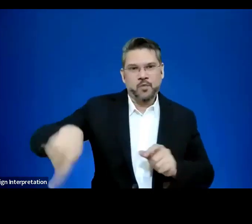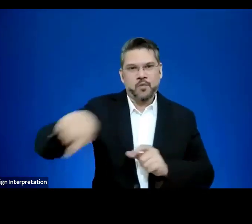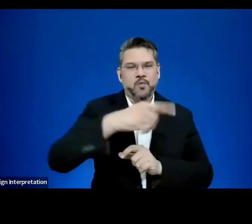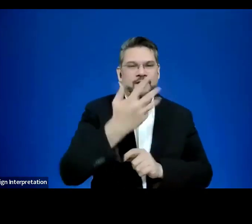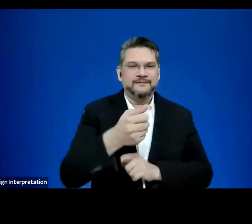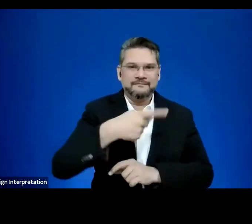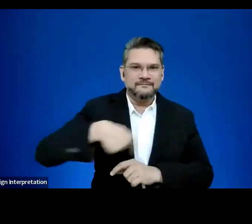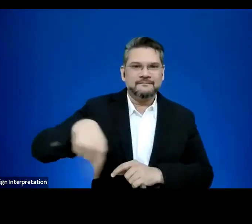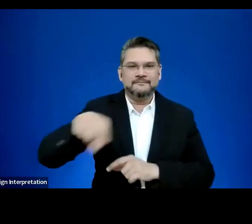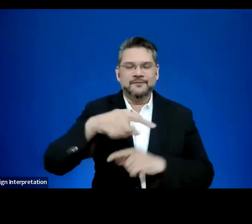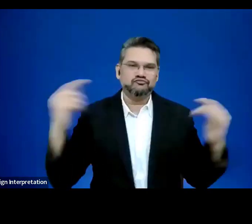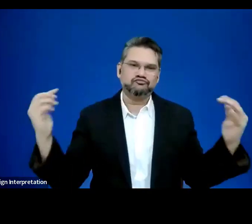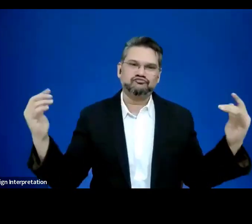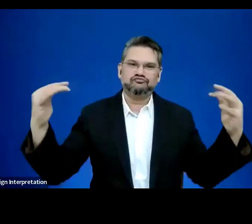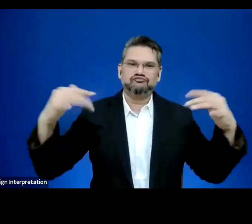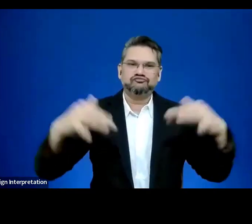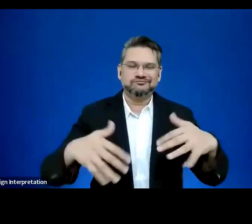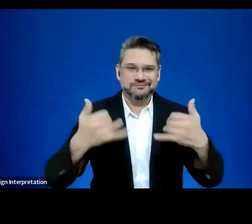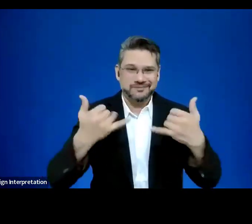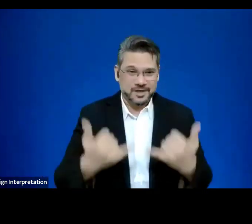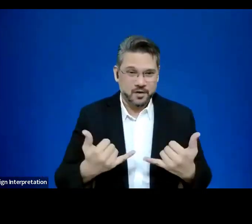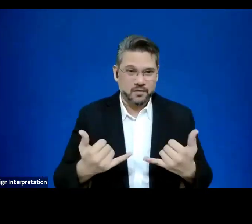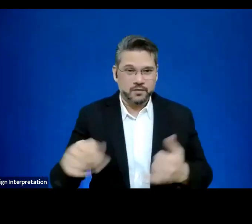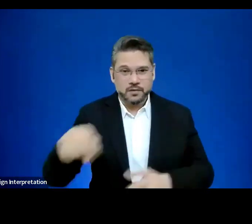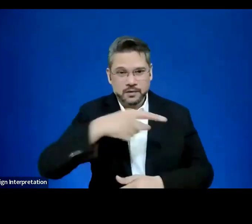我坐在我们的这个社群里面，